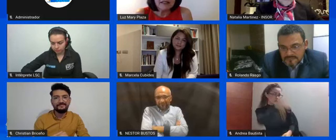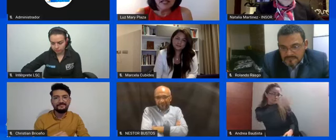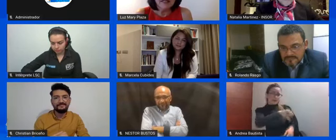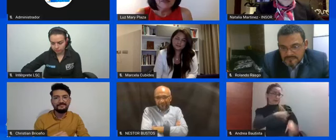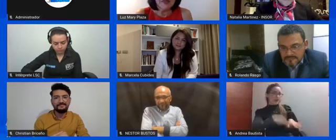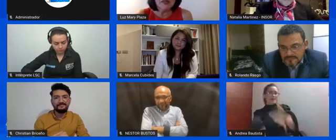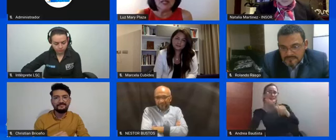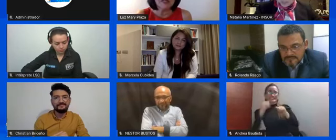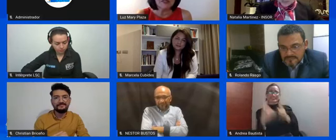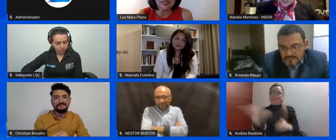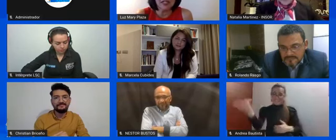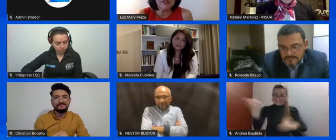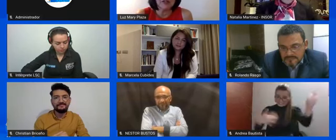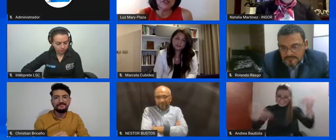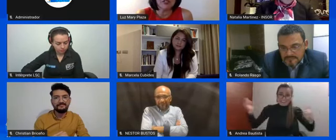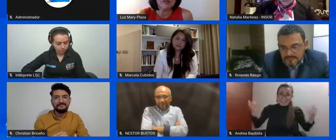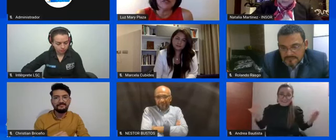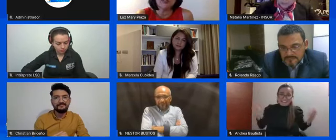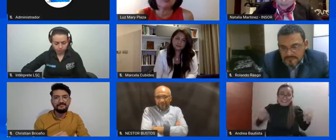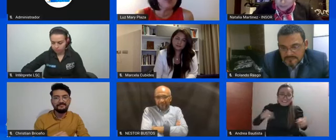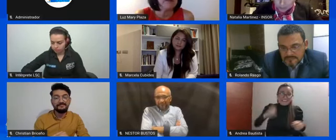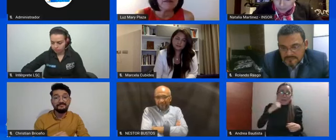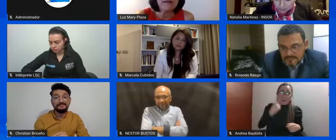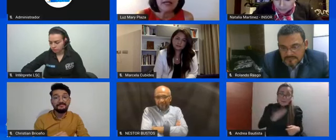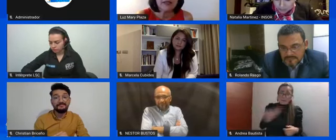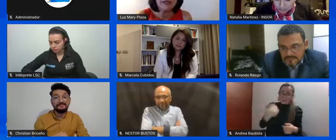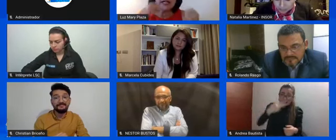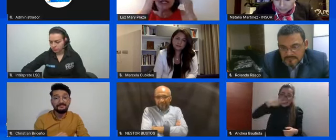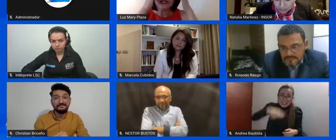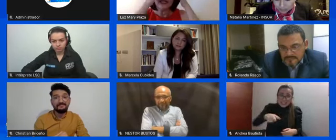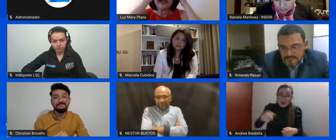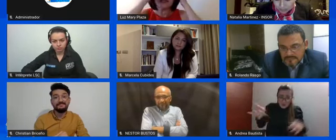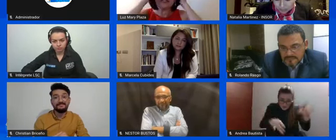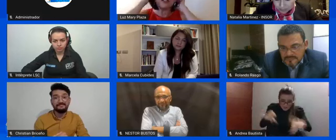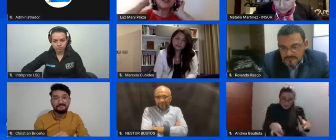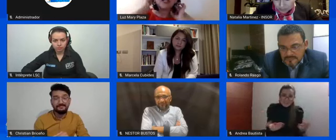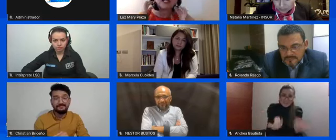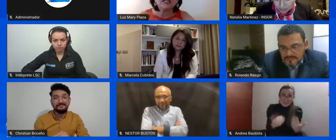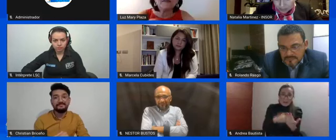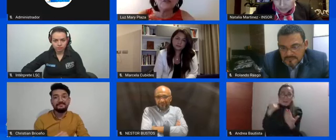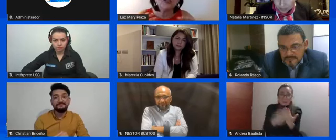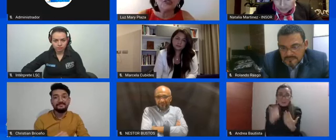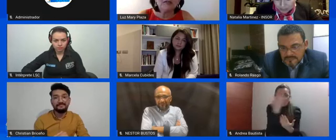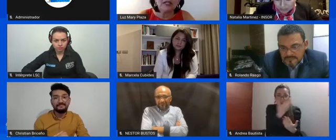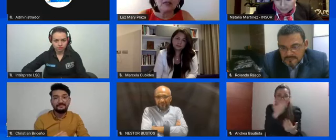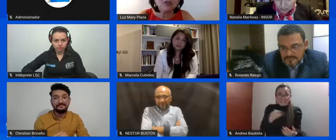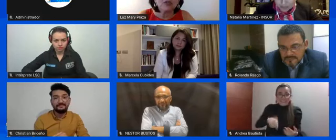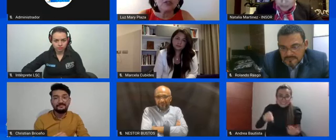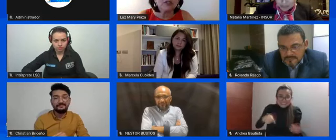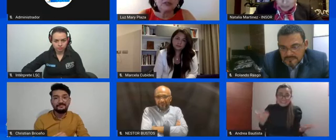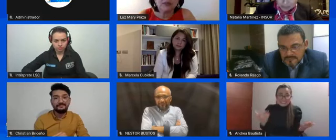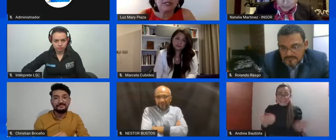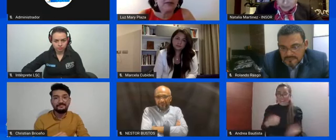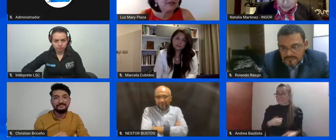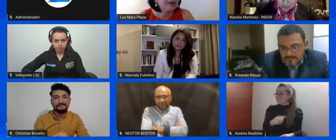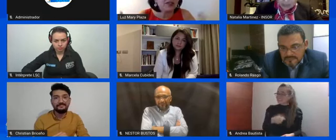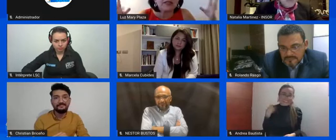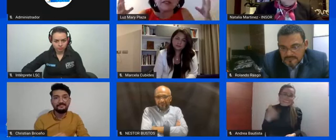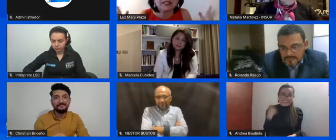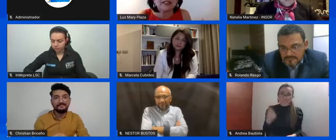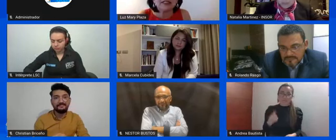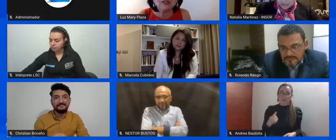Entonces, y nosotros necesitábamos los niños, porque era nuestro proyecto piloto, fue el primero. Entonces con el equipo nos dividimos, cuántos